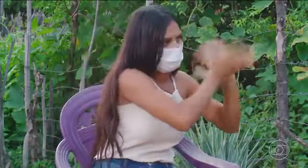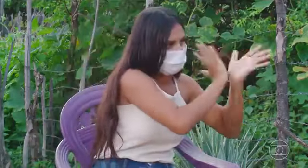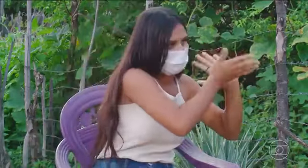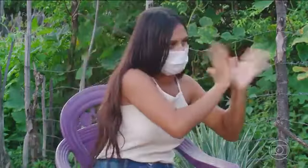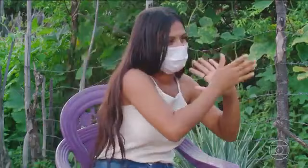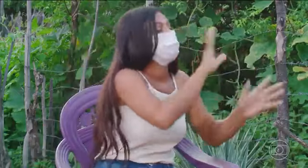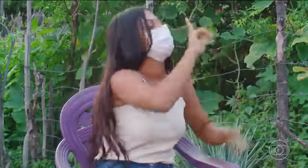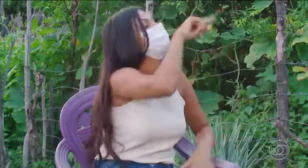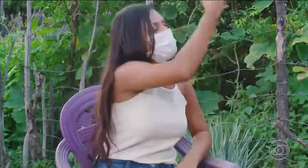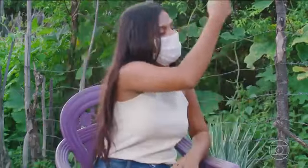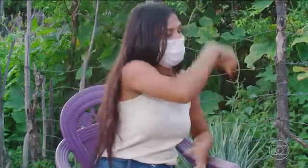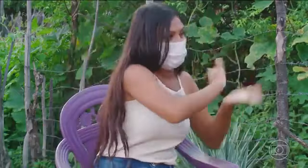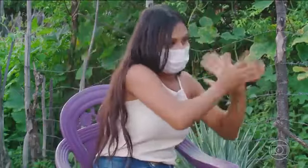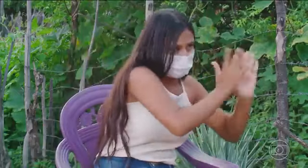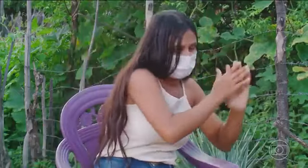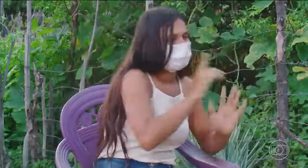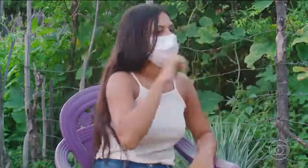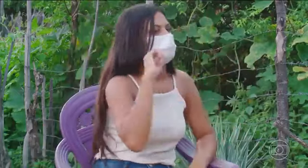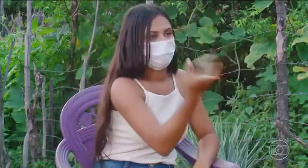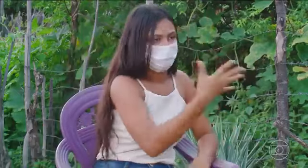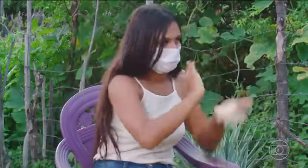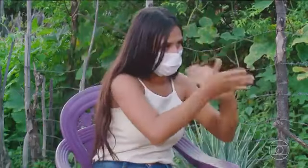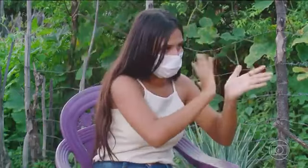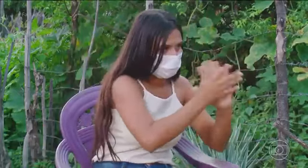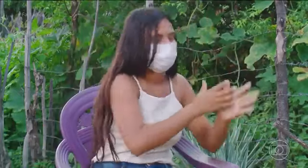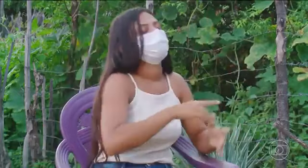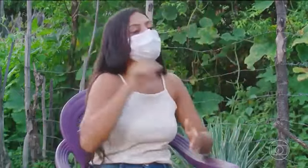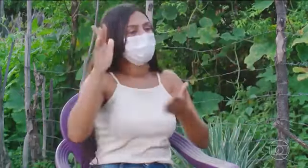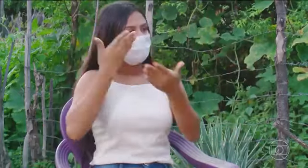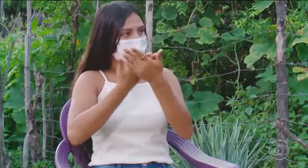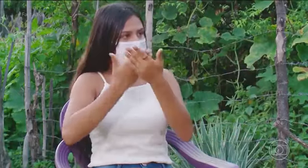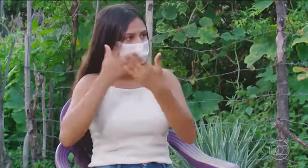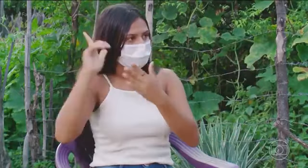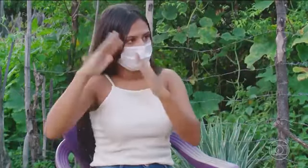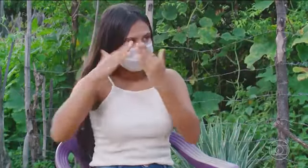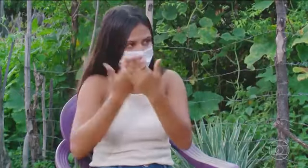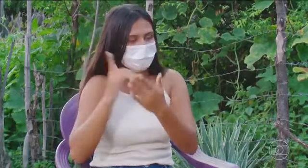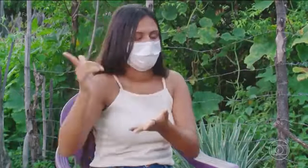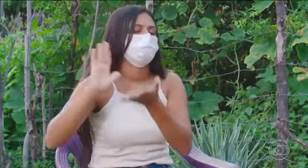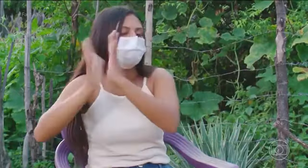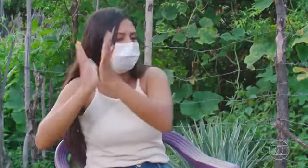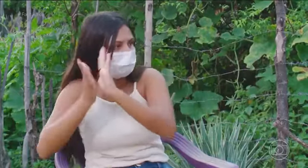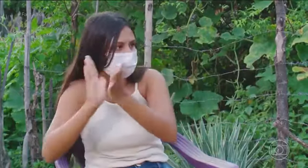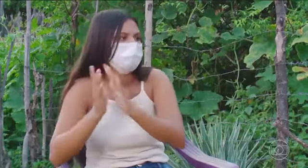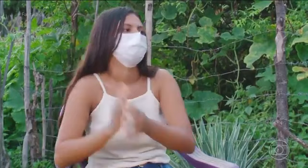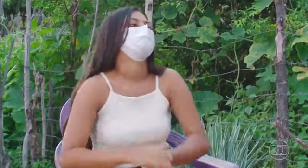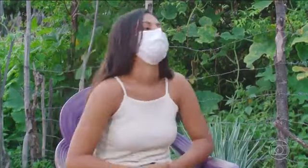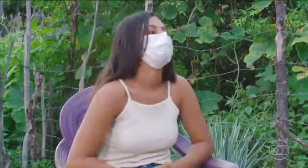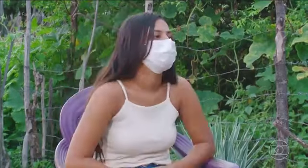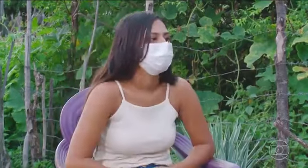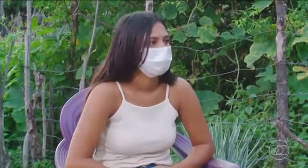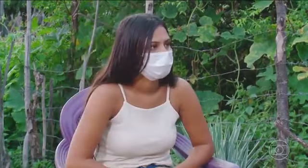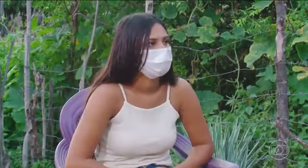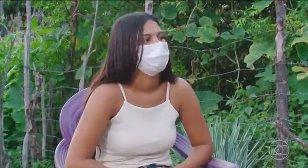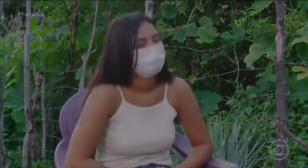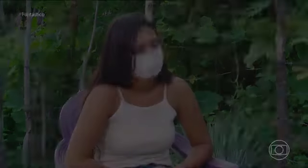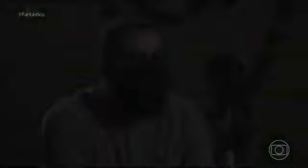em Libras. Quando vem pessoas de fora, surdo, eu na escola, eu falo em cena também. É